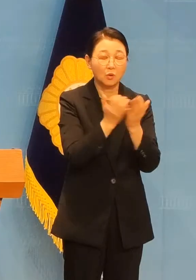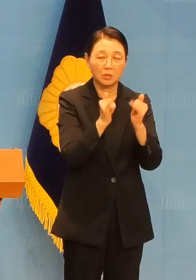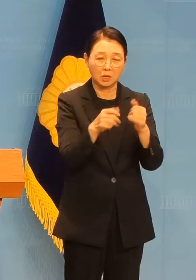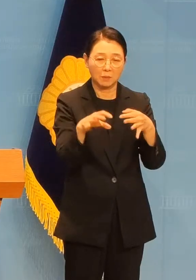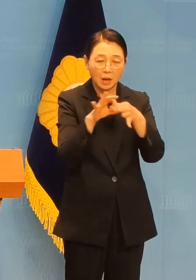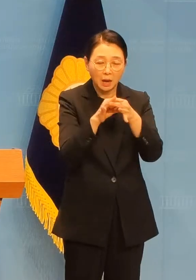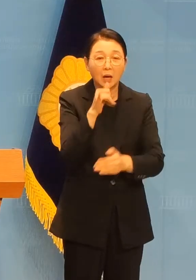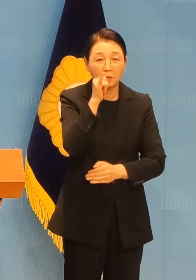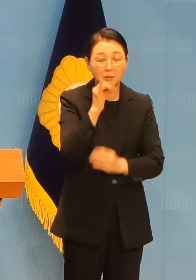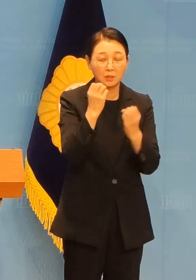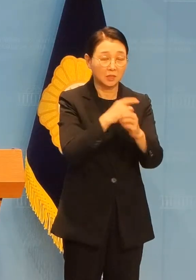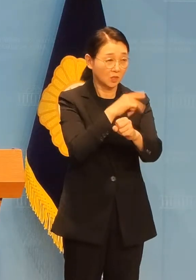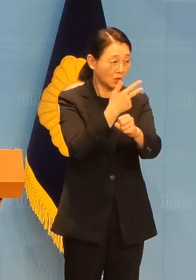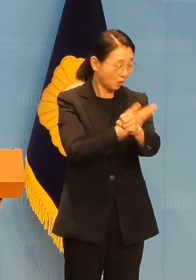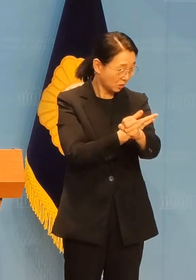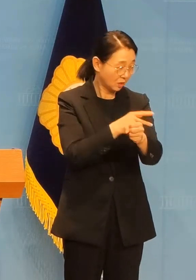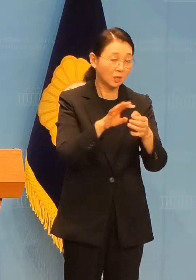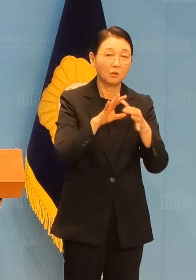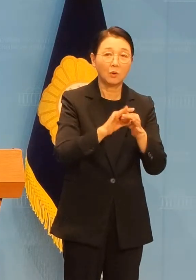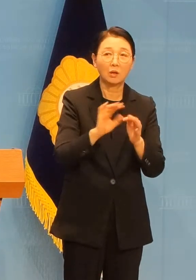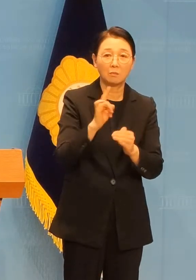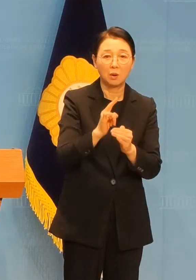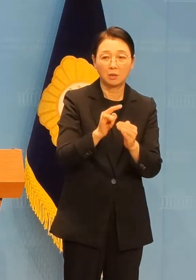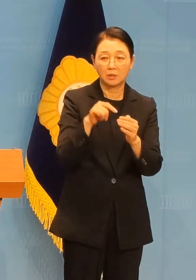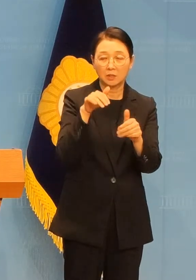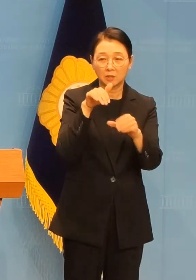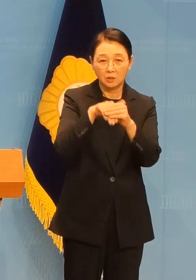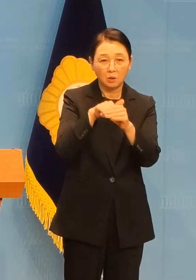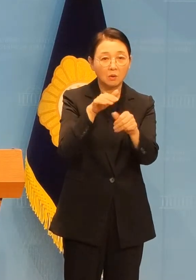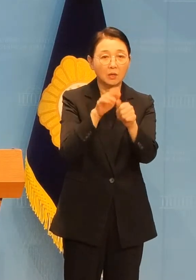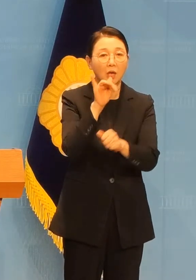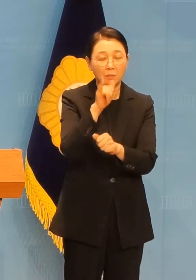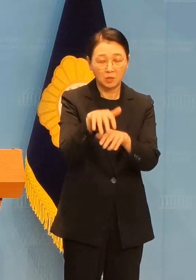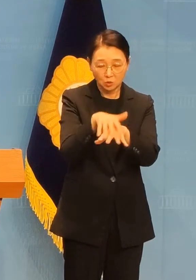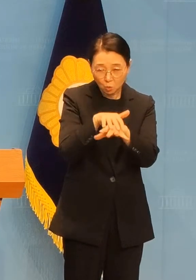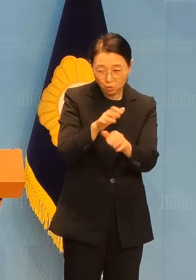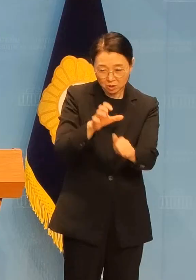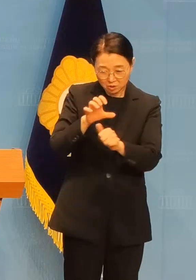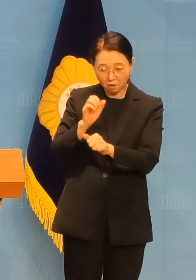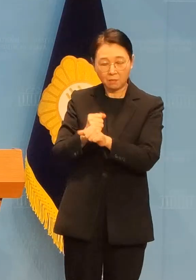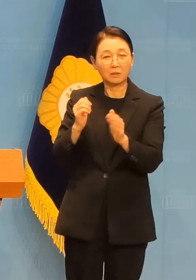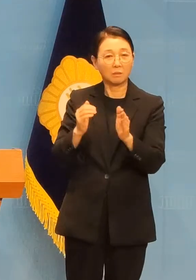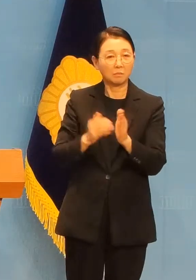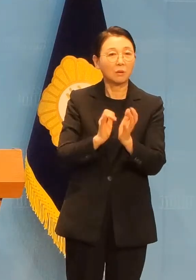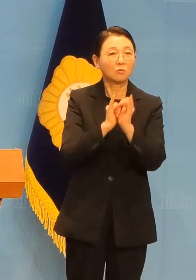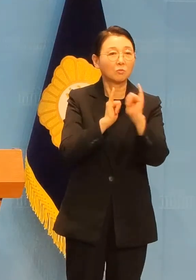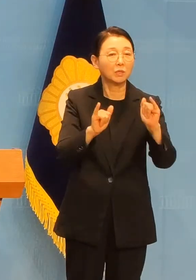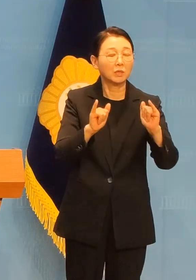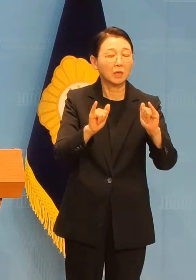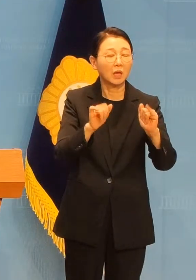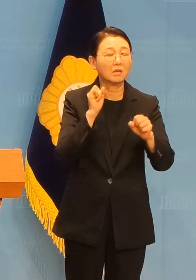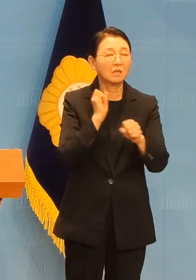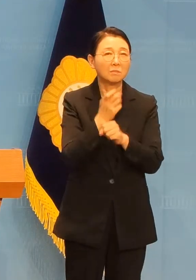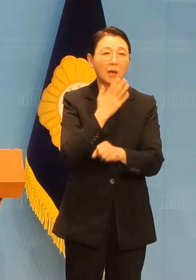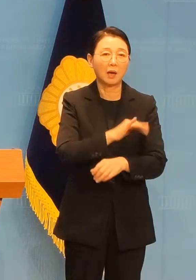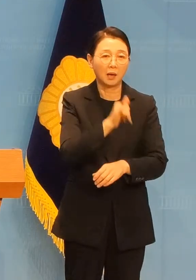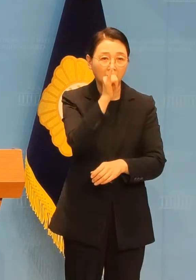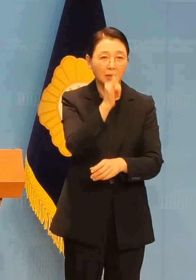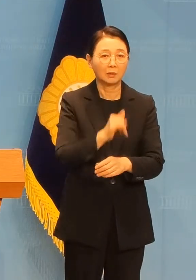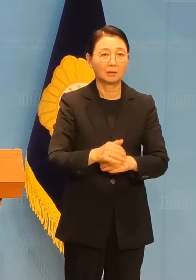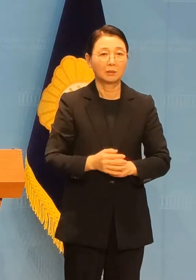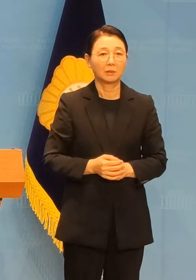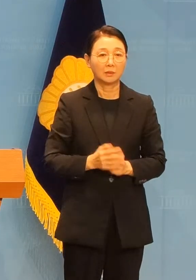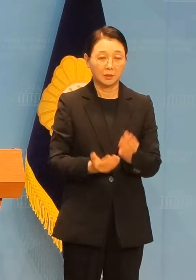신천지를 둘러싼 선거 개입 논란과 조직적 동원 의혹은 이미 국민들께 낯선 이야기가 아닙니다.